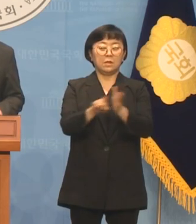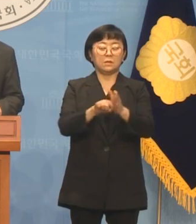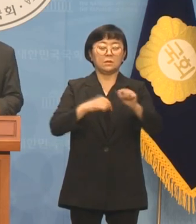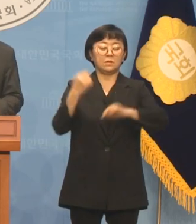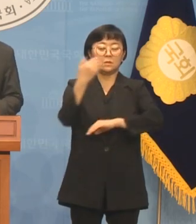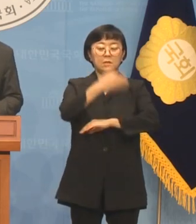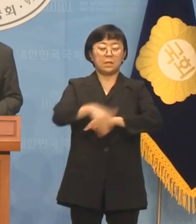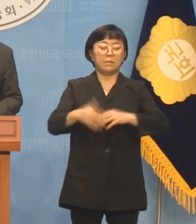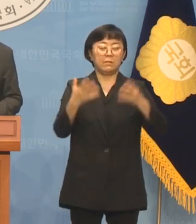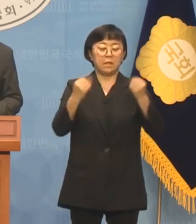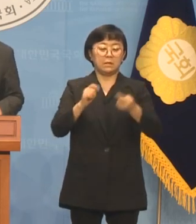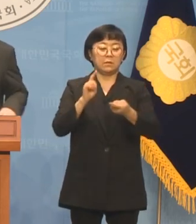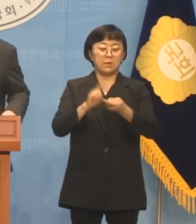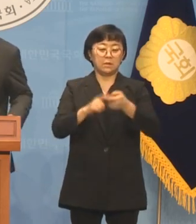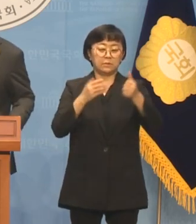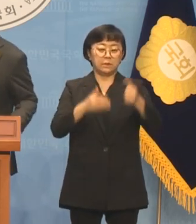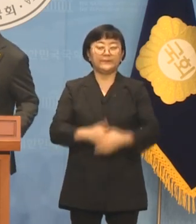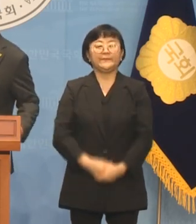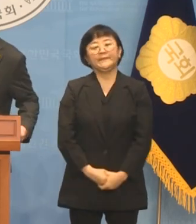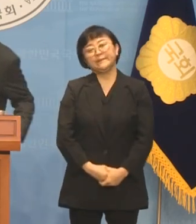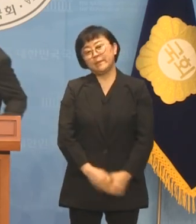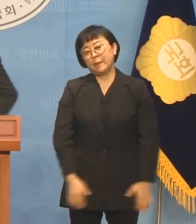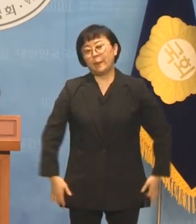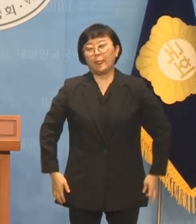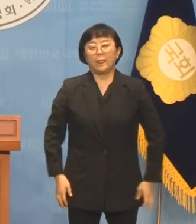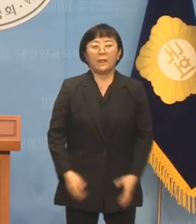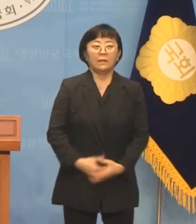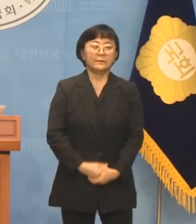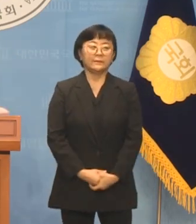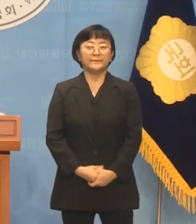합니다. 많은 관심을 부탁드리겠습니다.